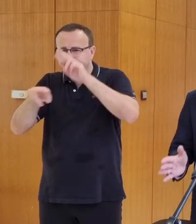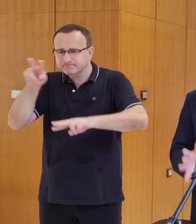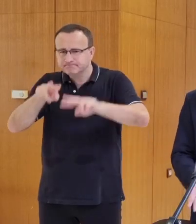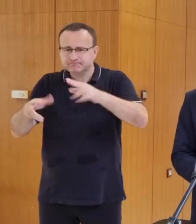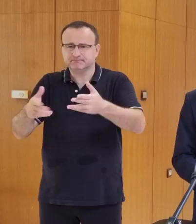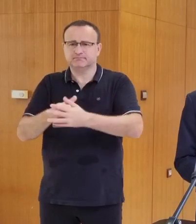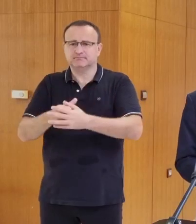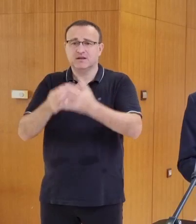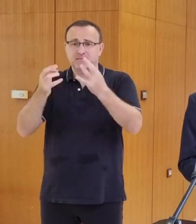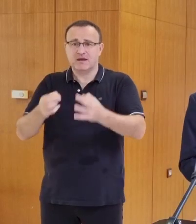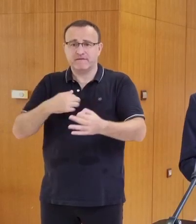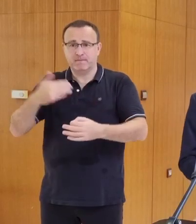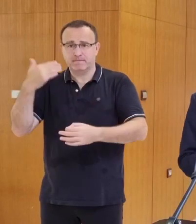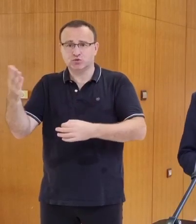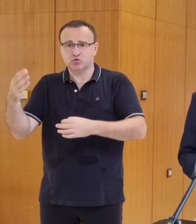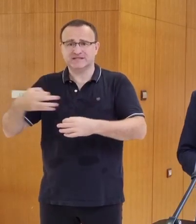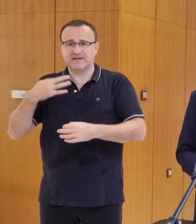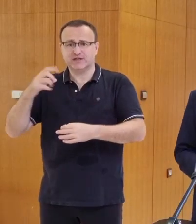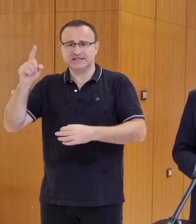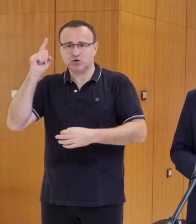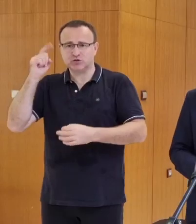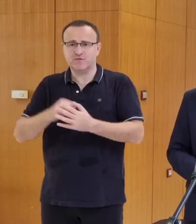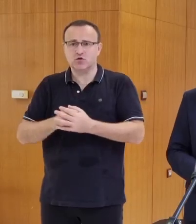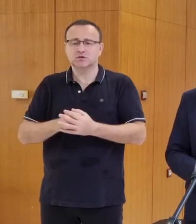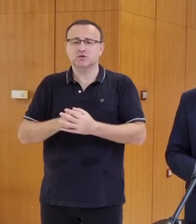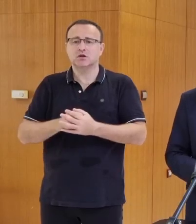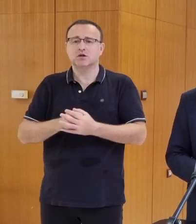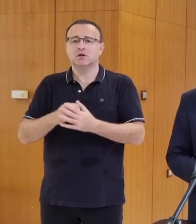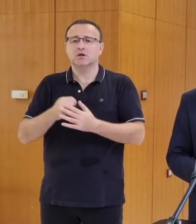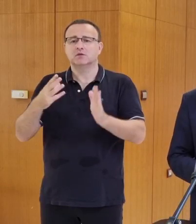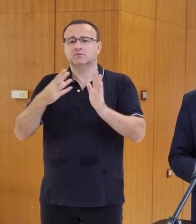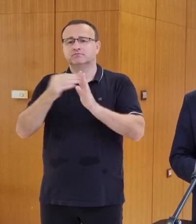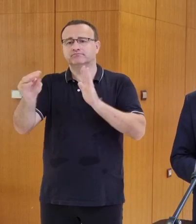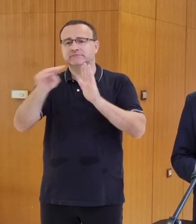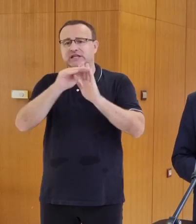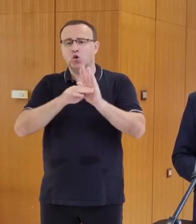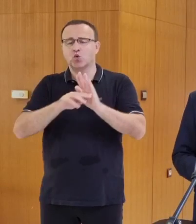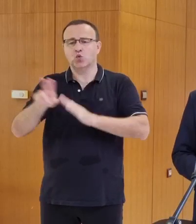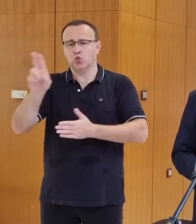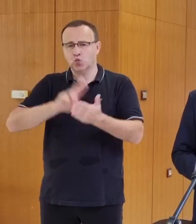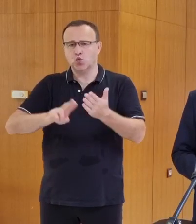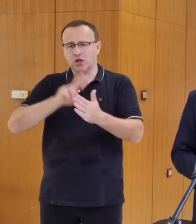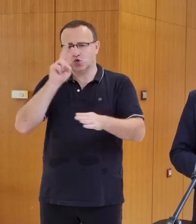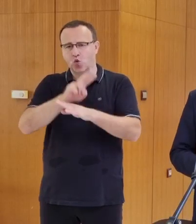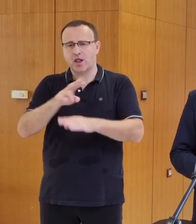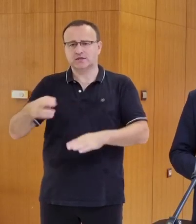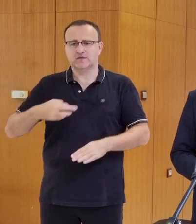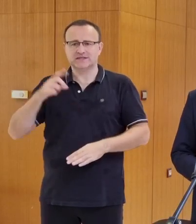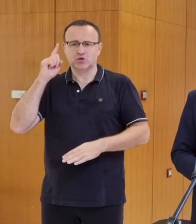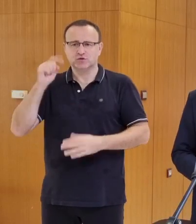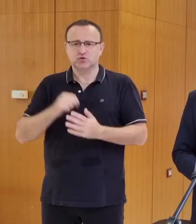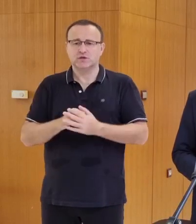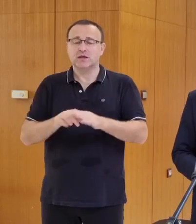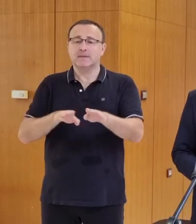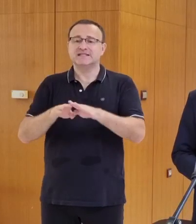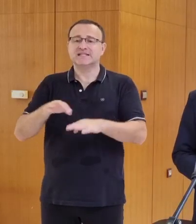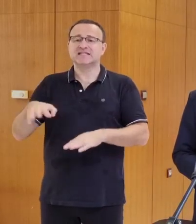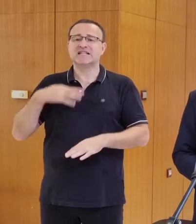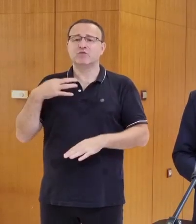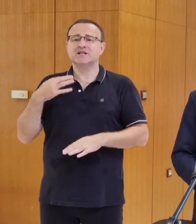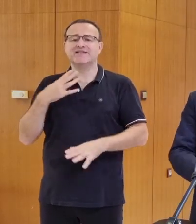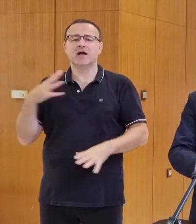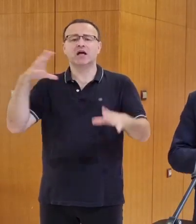práve poskytovania zdravotnej starostlivosti, z kompetencie zákona na to je Úrad pre dohľad nad zdravotnou starostlivosťou. Ministerstvo zdravotníctva v tomto nemá